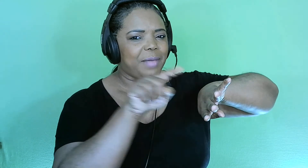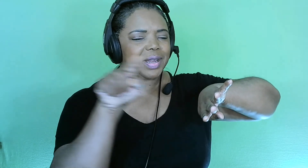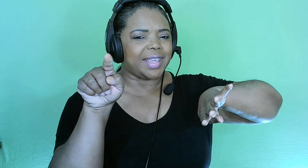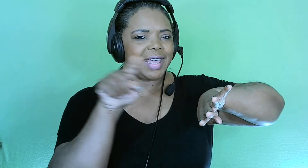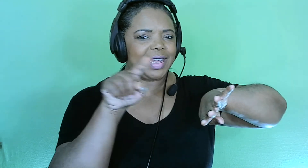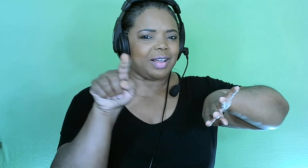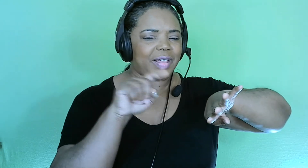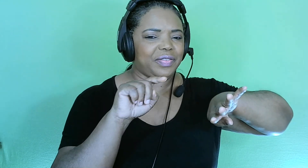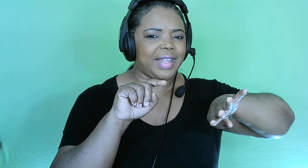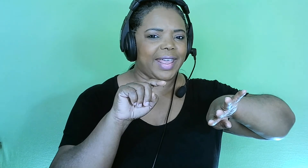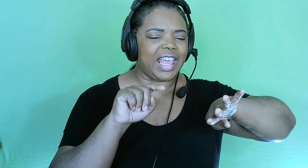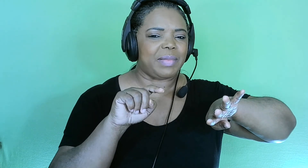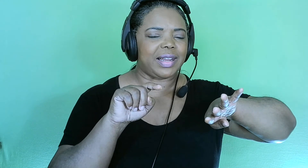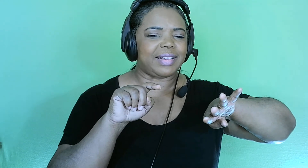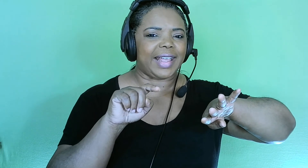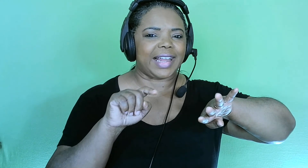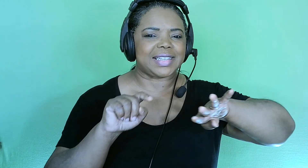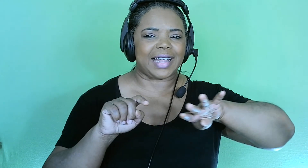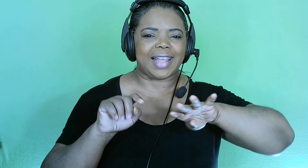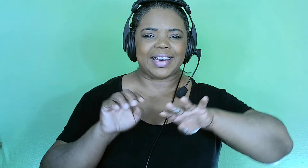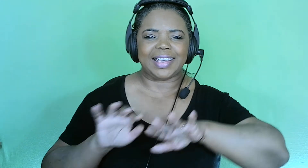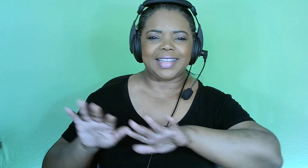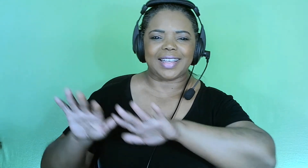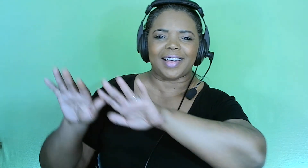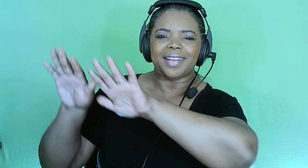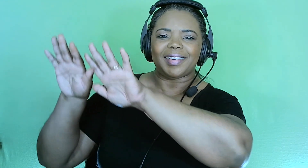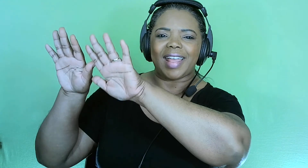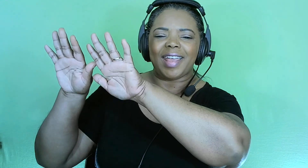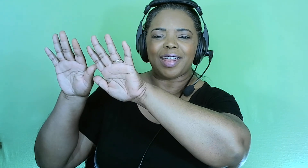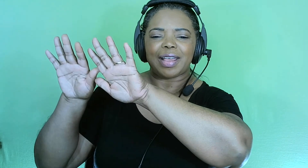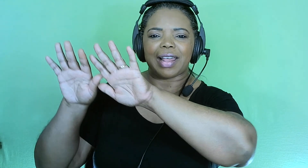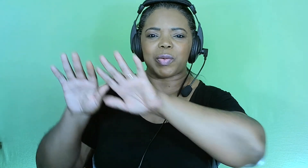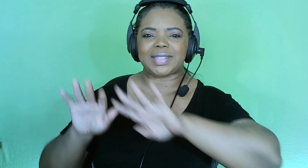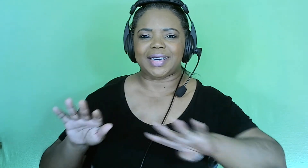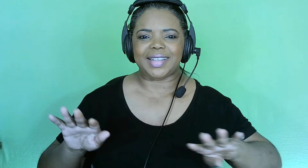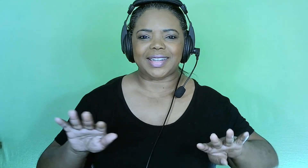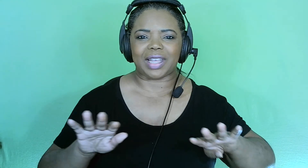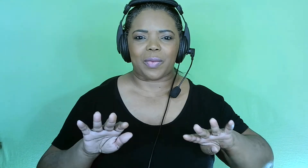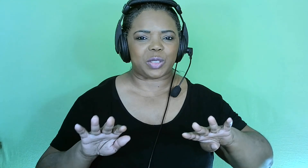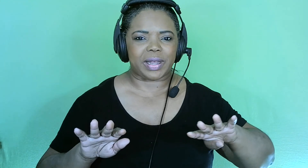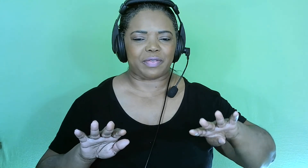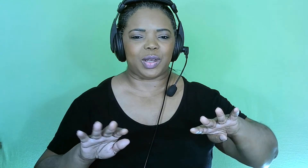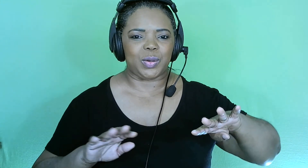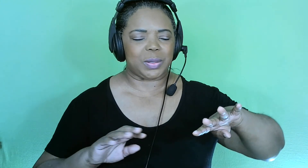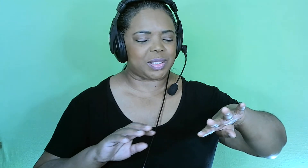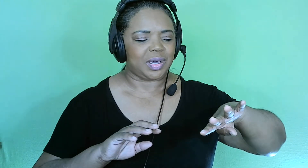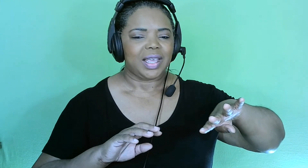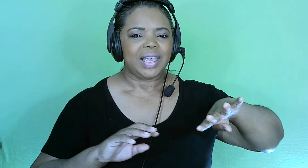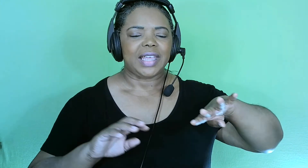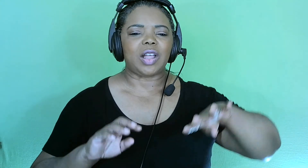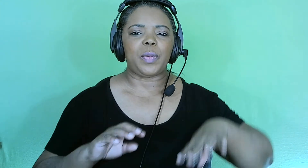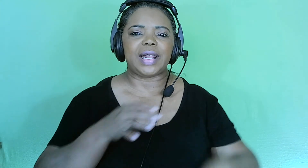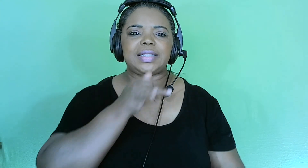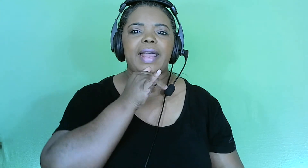Lembra que aí na UFTM, né, tem aquela escadaria, né? Aquela coisa linda que eu acho maravilhoso. Então, por exemplo,